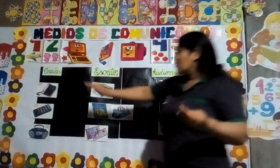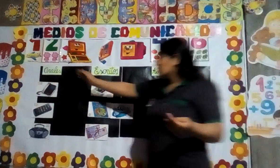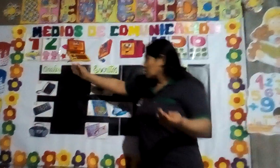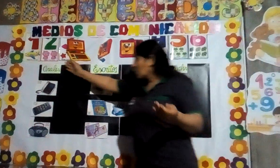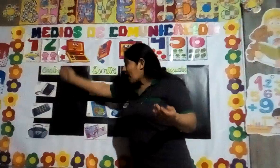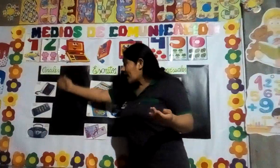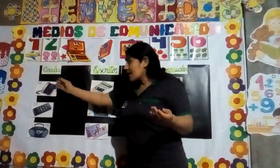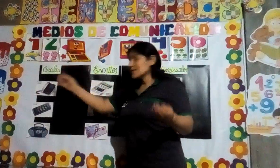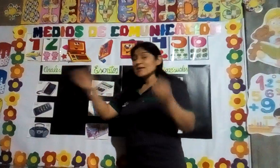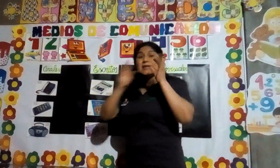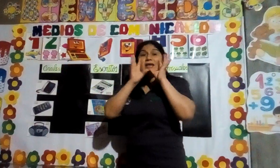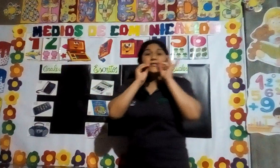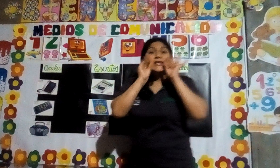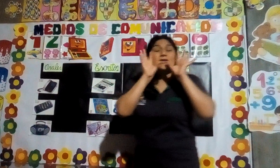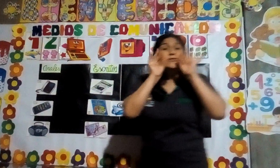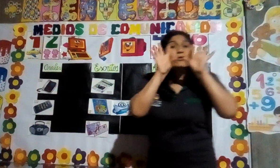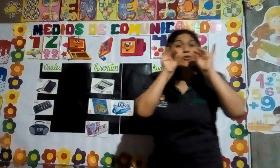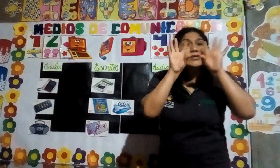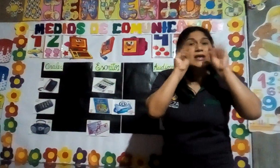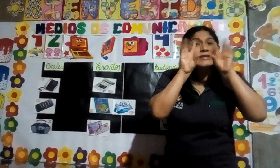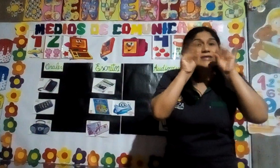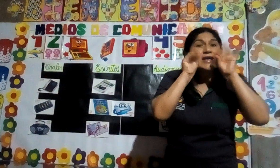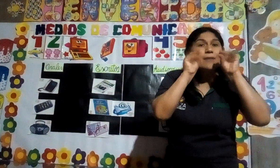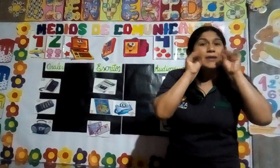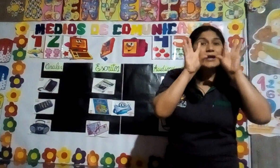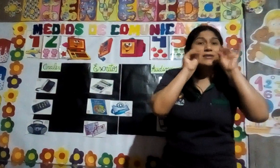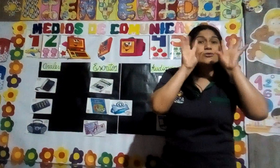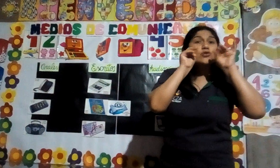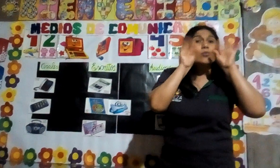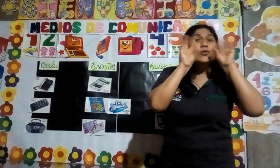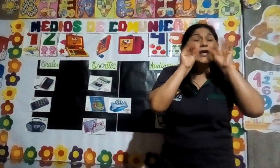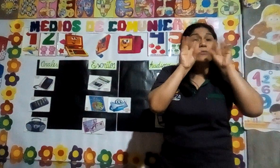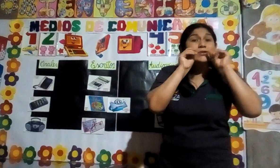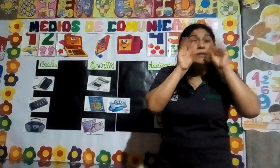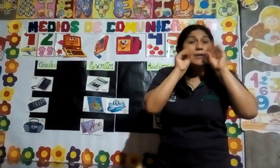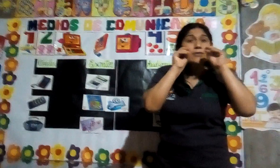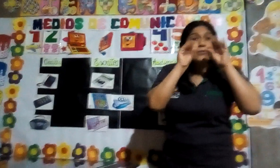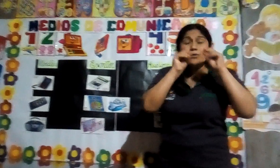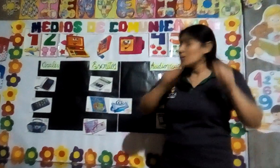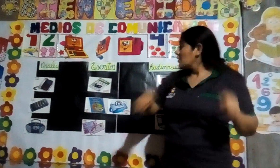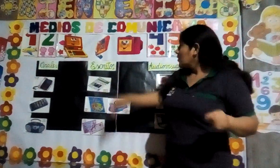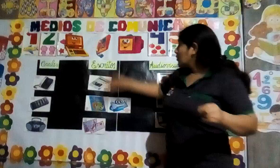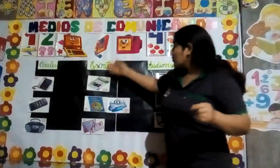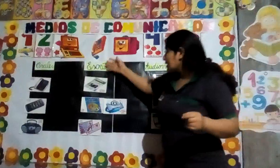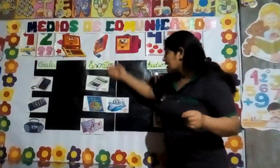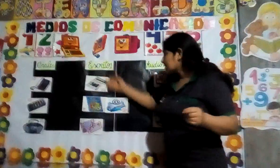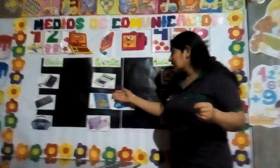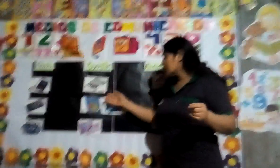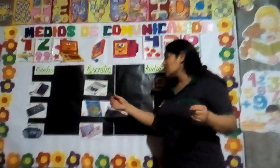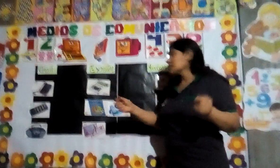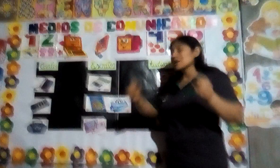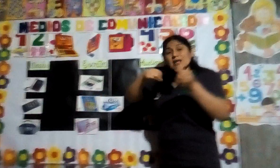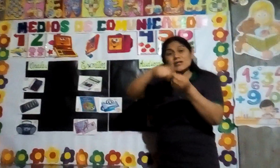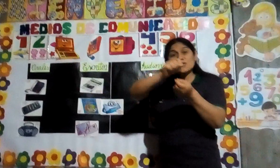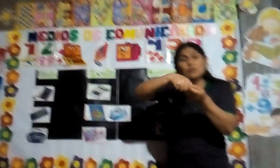Los orales, que son los que se hablan, nos comunicamos hablando. Los escritos, que son los